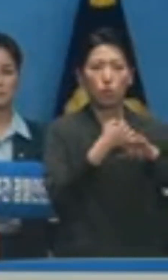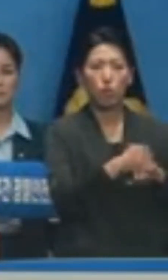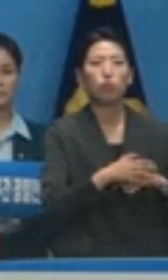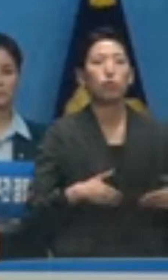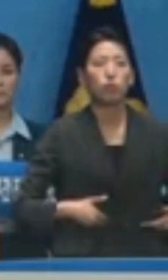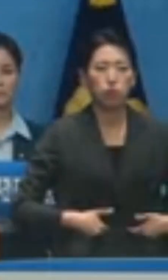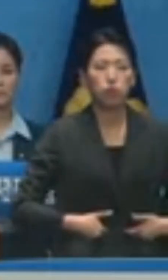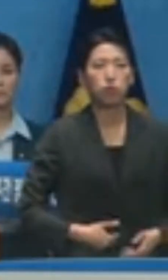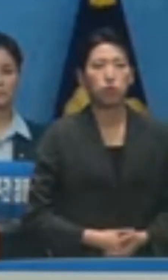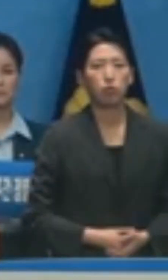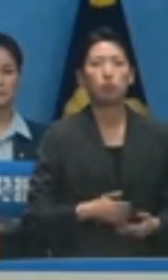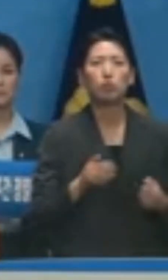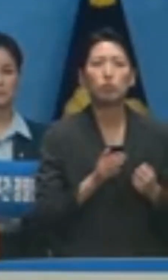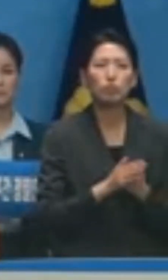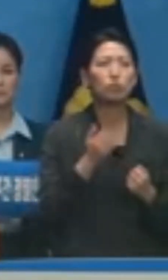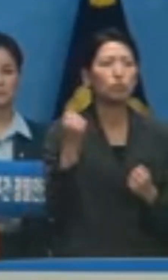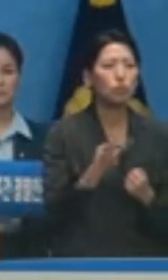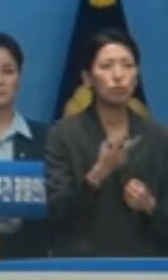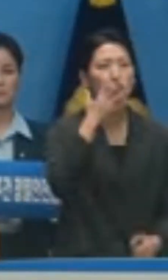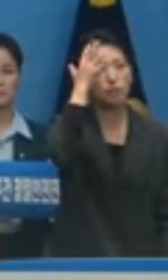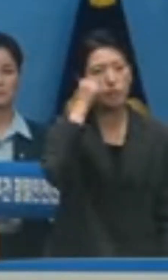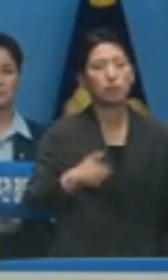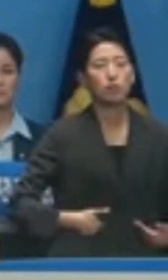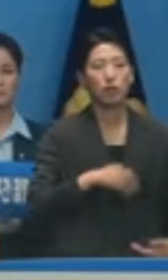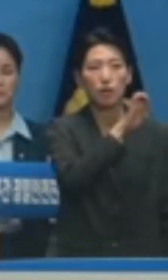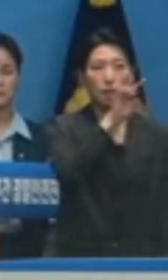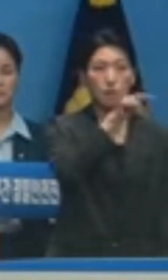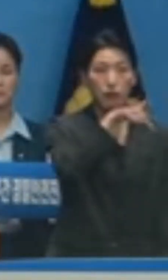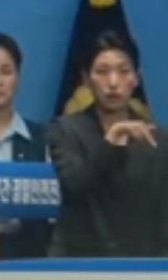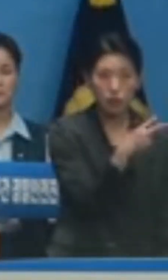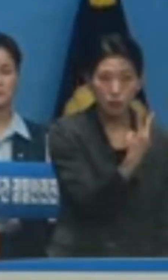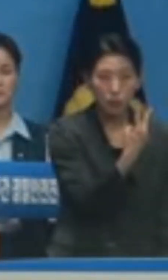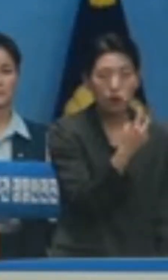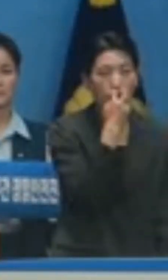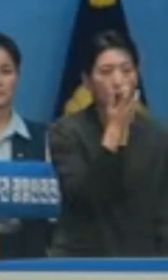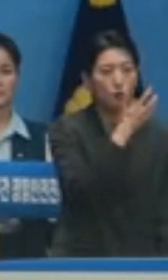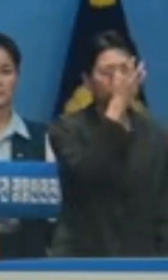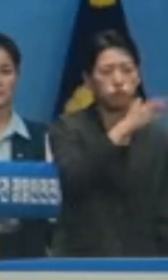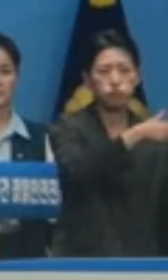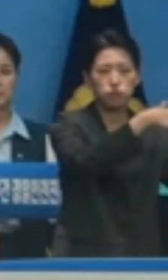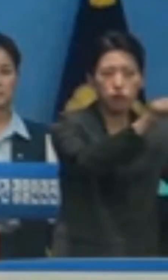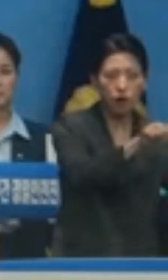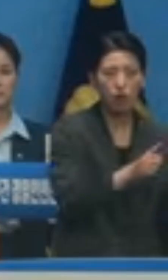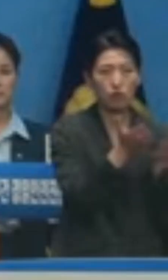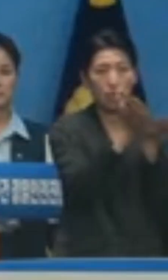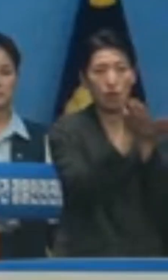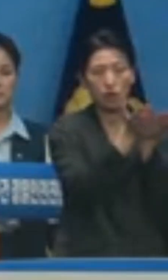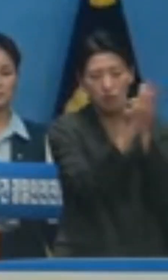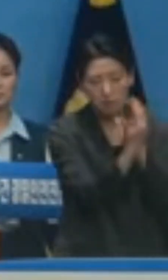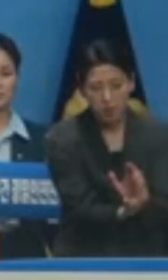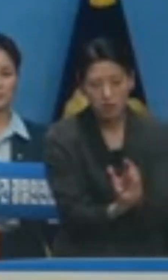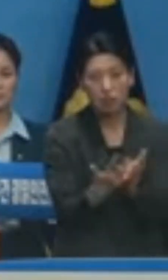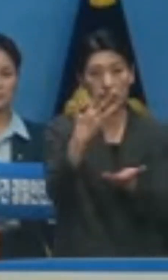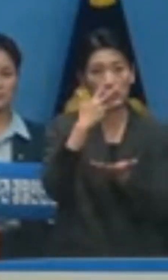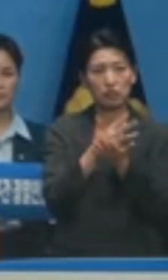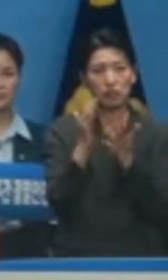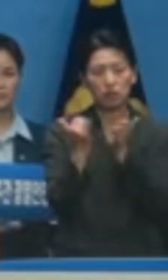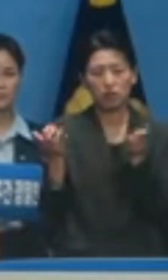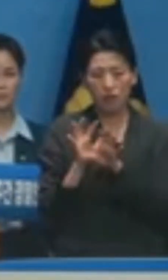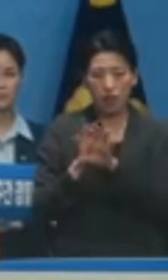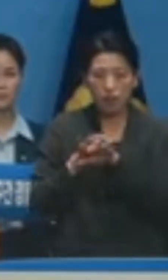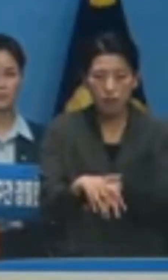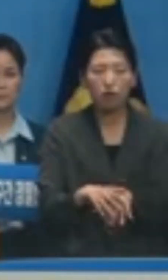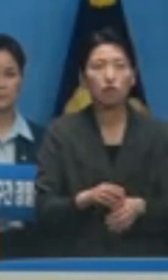반드시 기억해야 합니다. 판교 한풍구 참사, 세월호 참사, 이태원 참사 등 최근